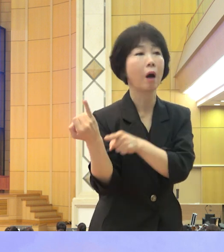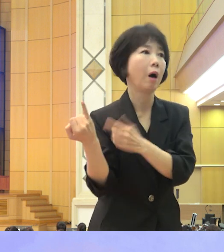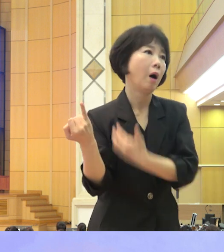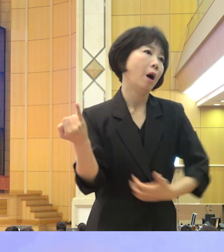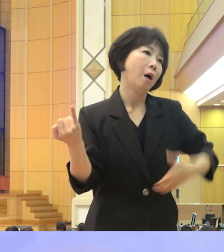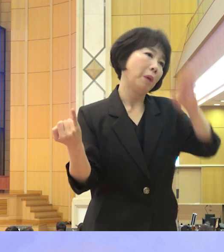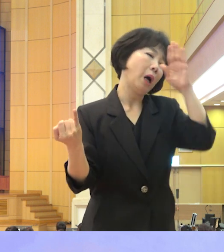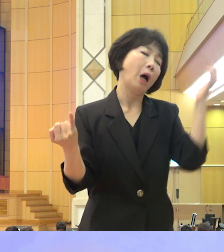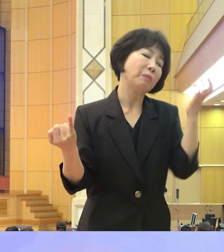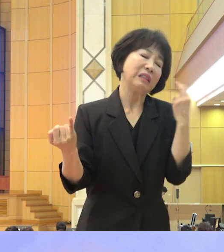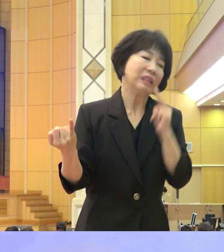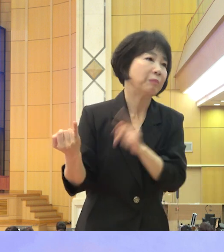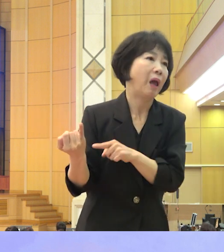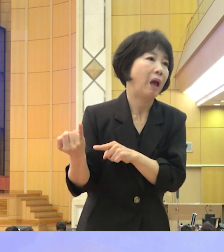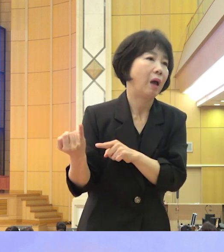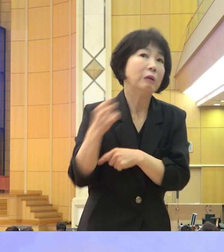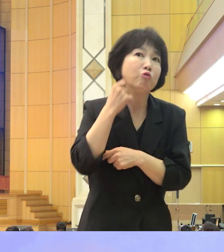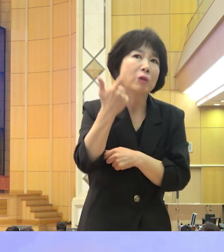큰 병에 걸려서